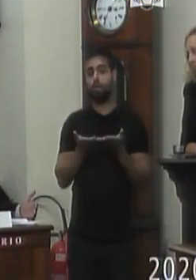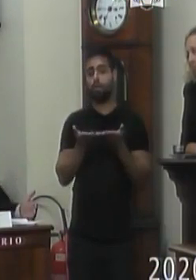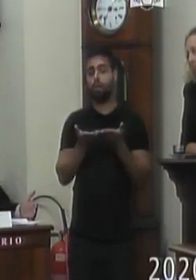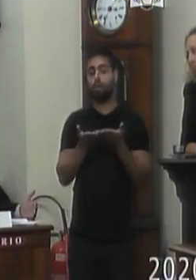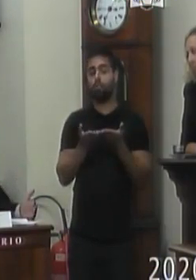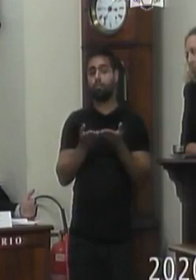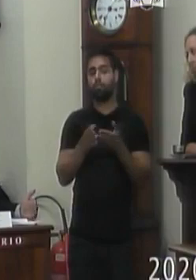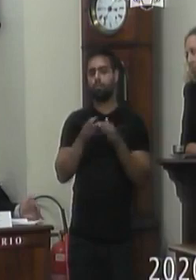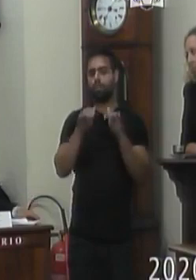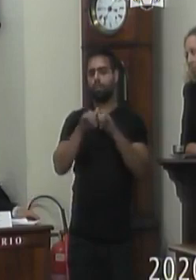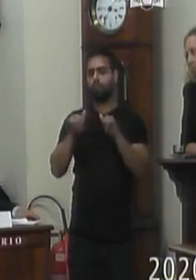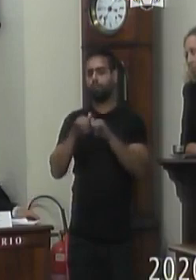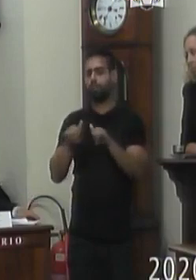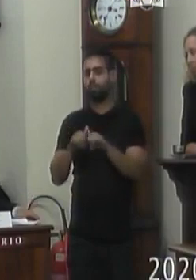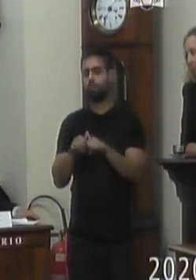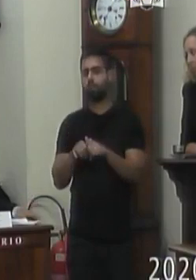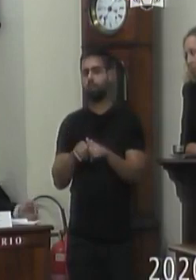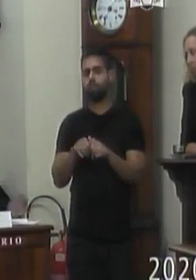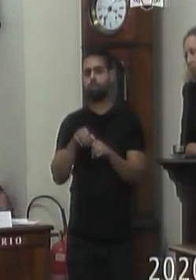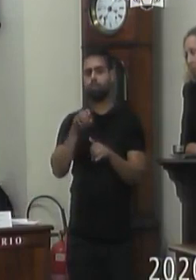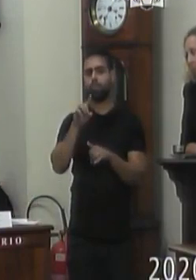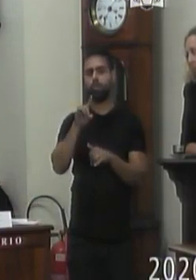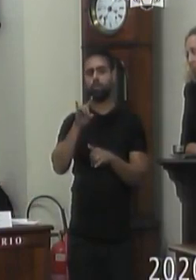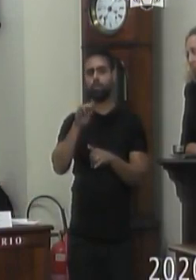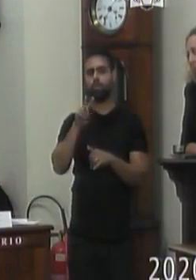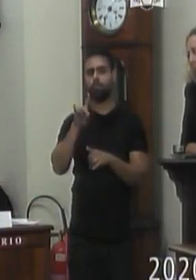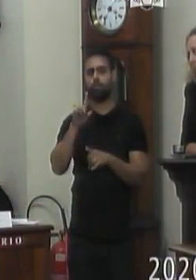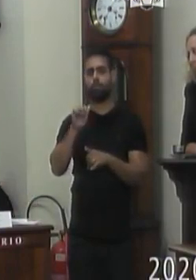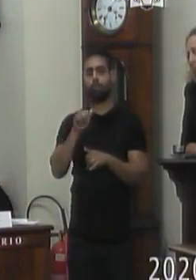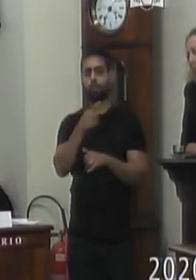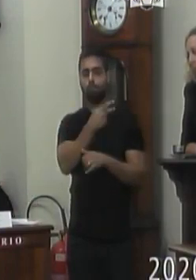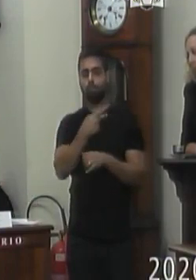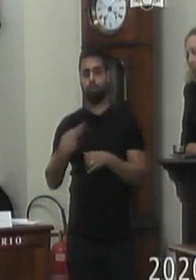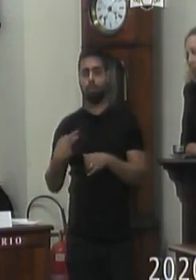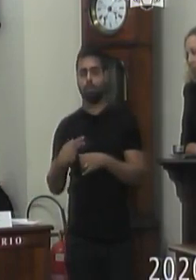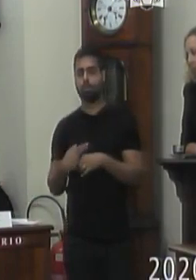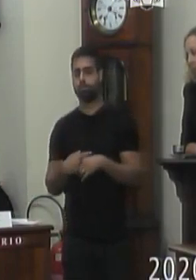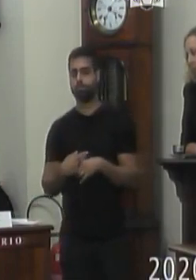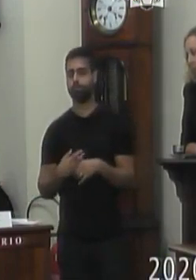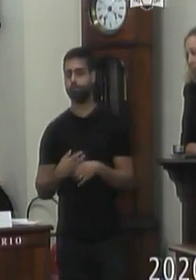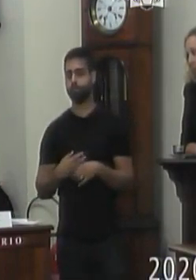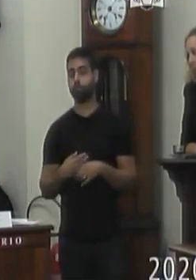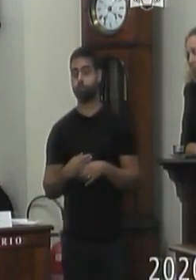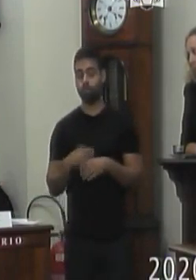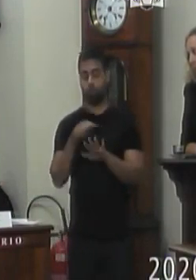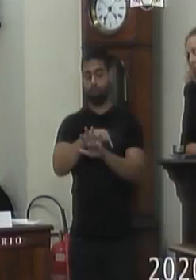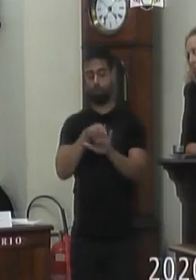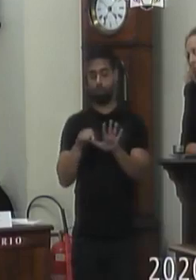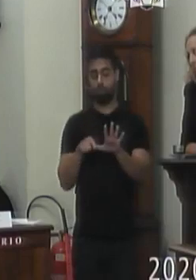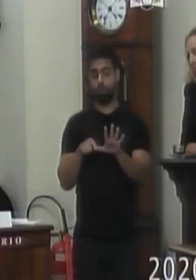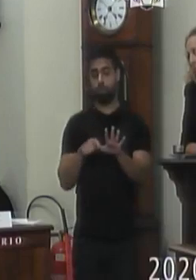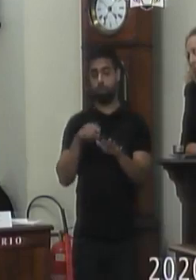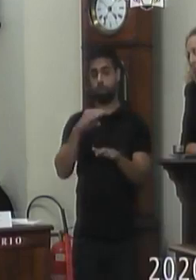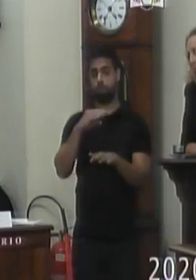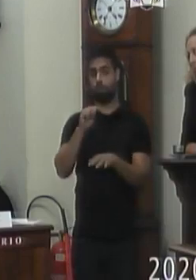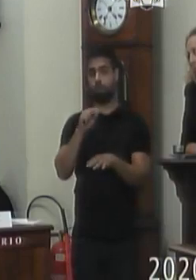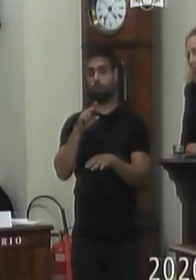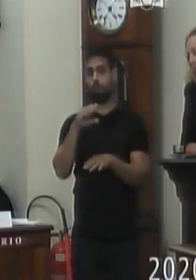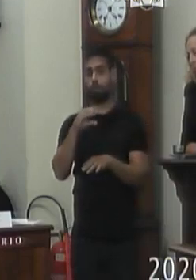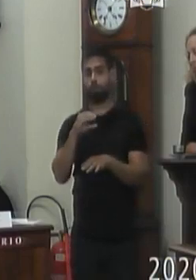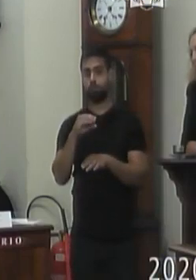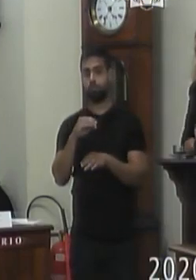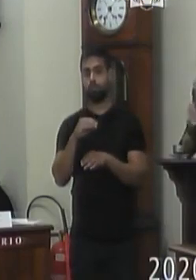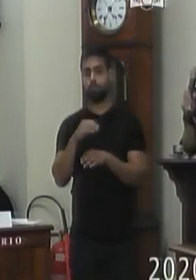de informações para o cadastro de dívida pública. Com essas questões comprovatórias, o nosso CALC, ele está limpo ou está